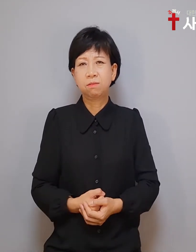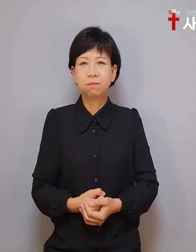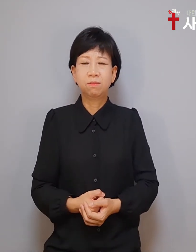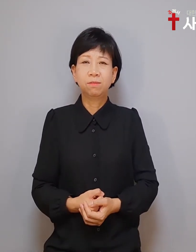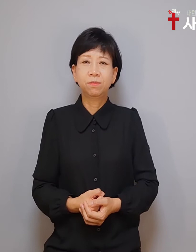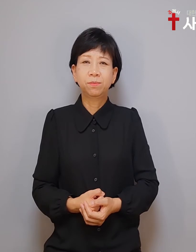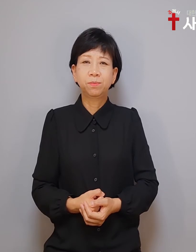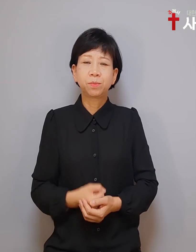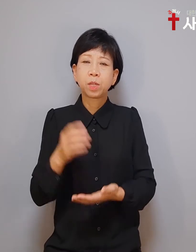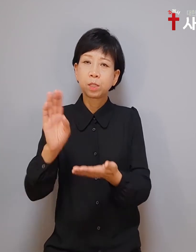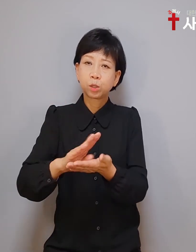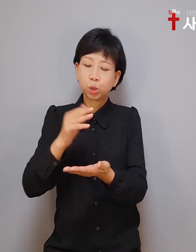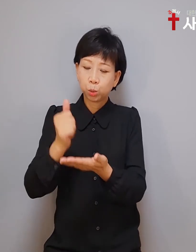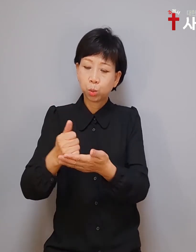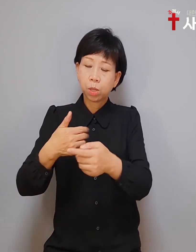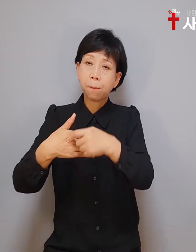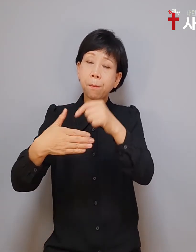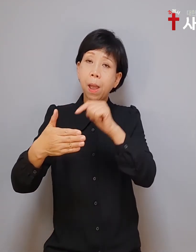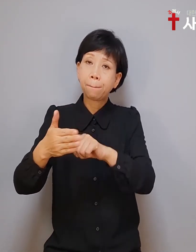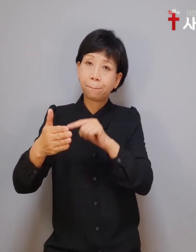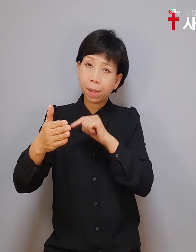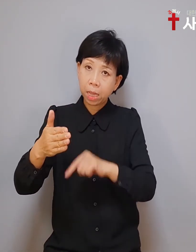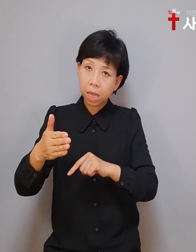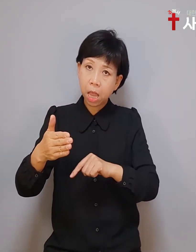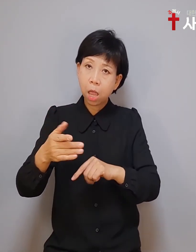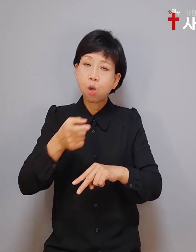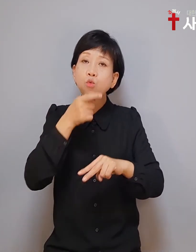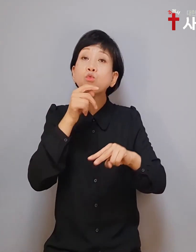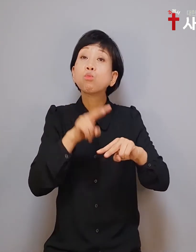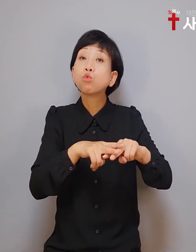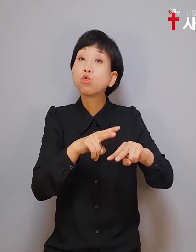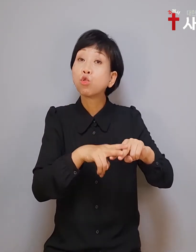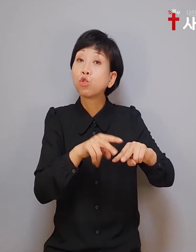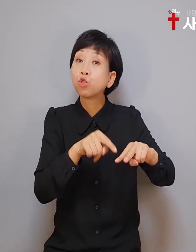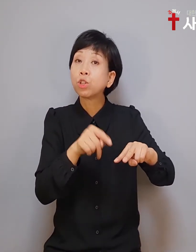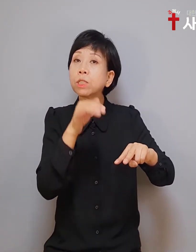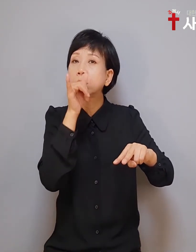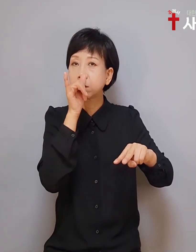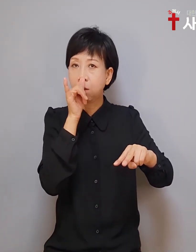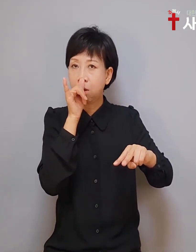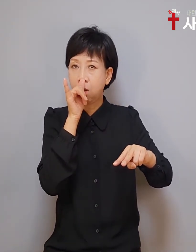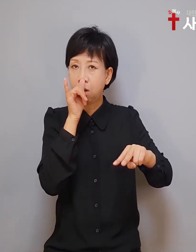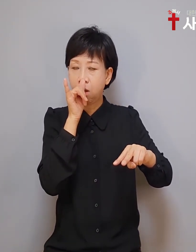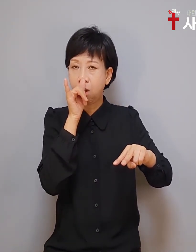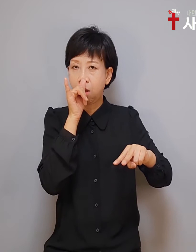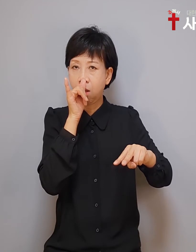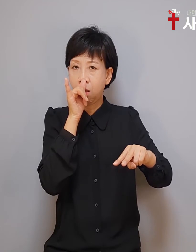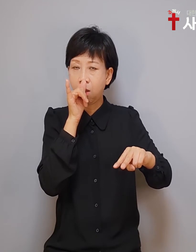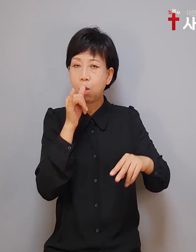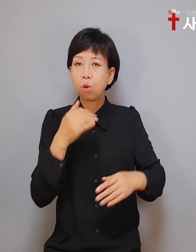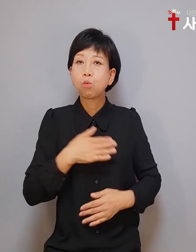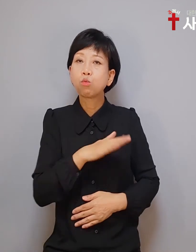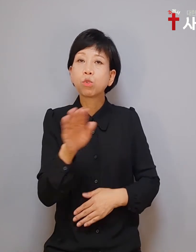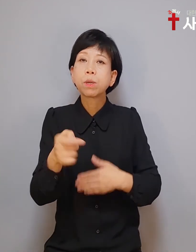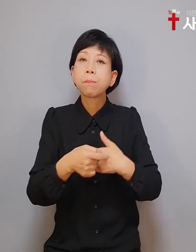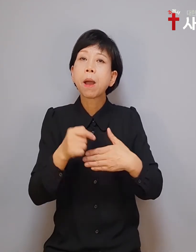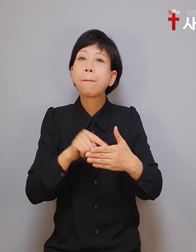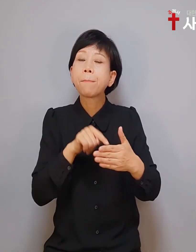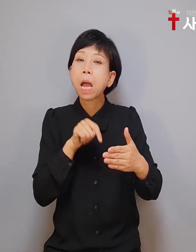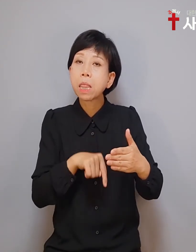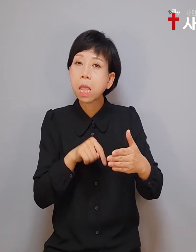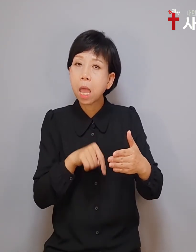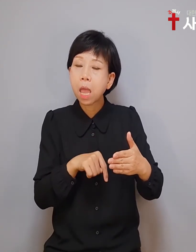그리스도인의 마음속에는요, 우물이 있습니다. 그렇게 말할 수 있어요. 우리의 마음속엔, 우리 믿는